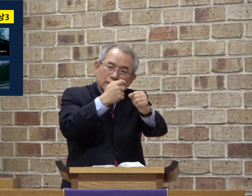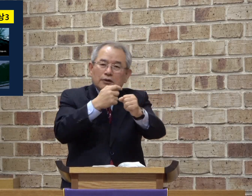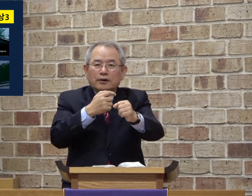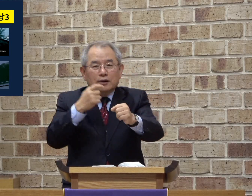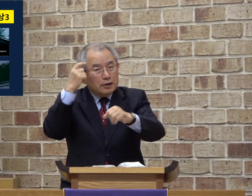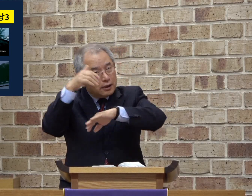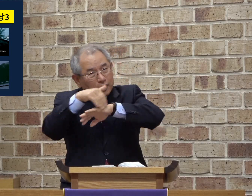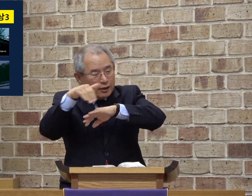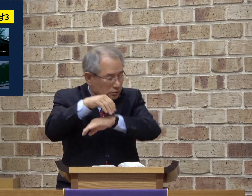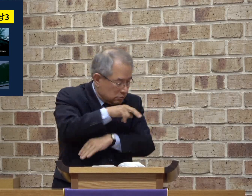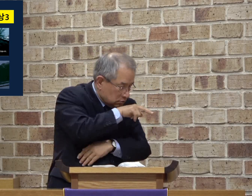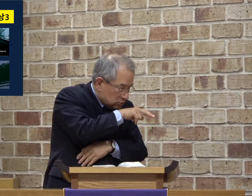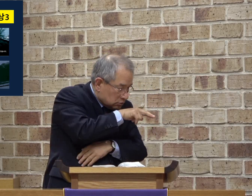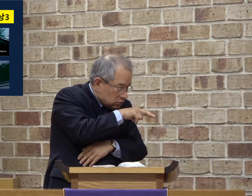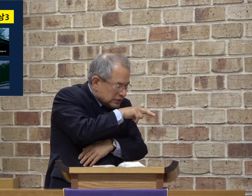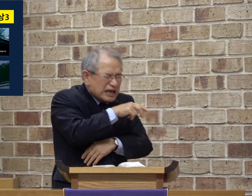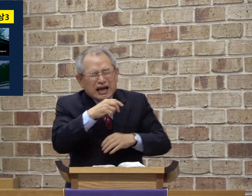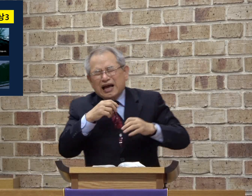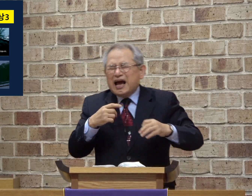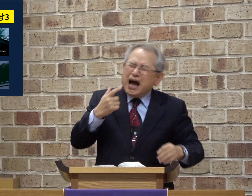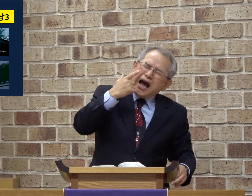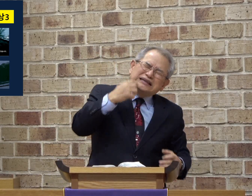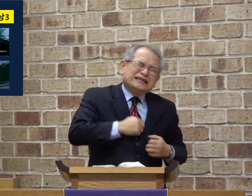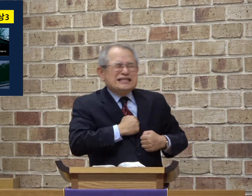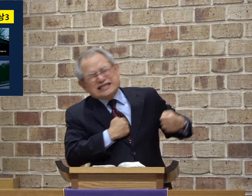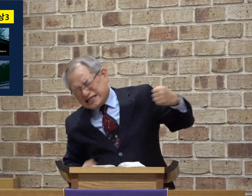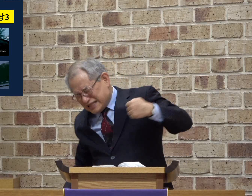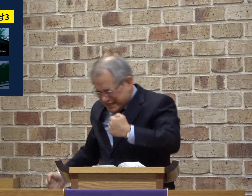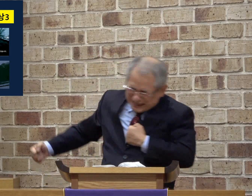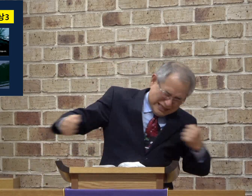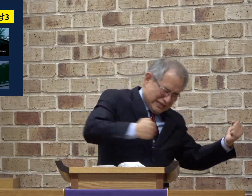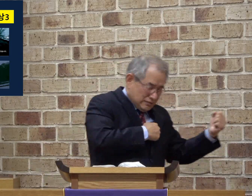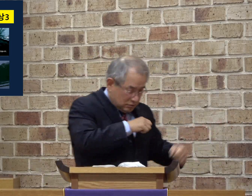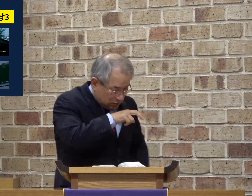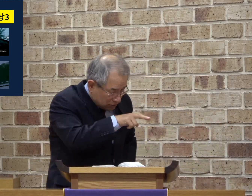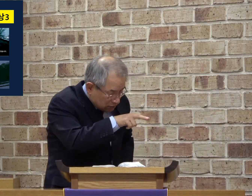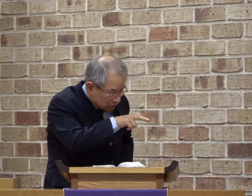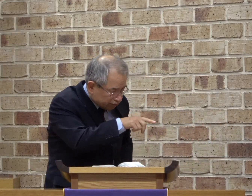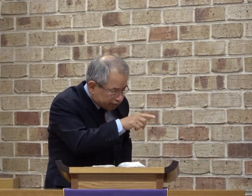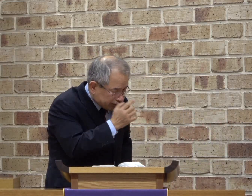내비둬두면 죽을 텐데 그 선택의 기로에 놓입니다.